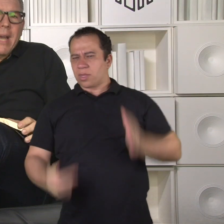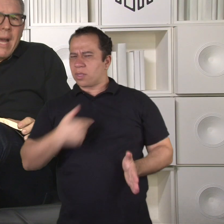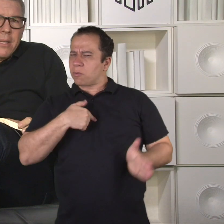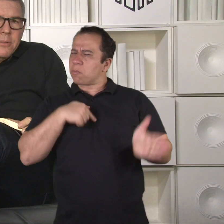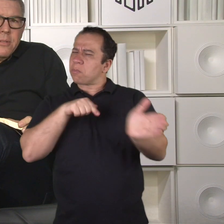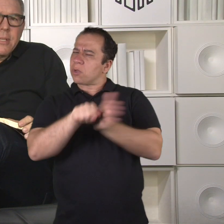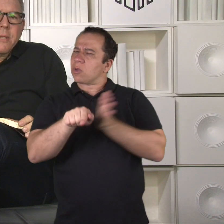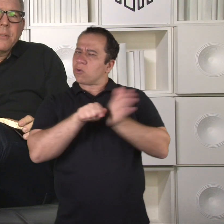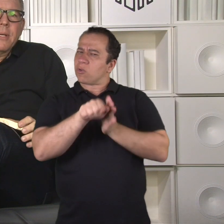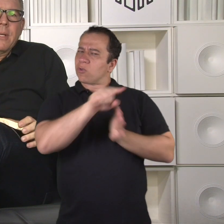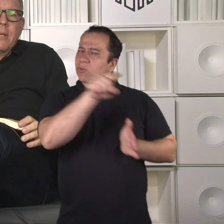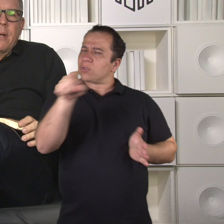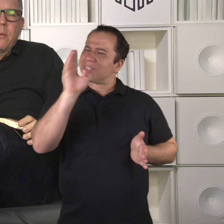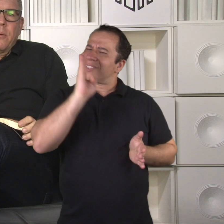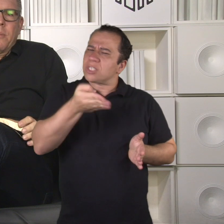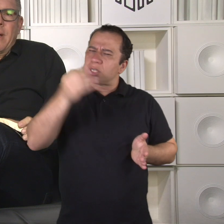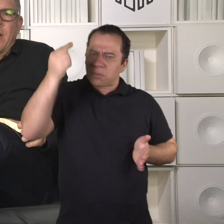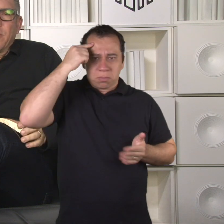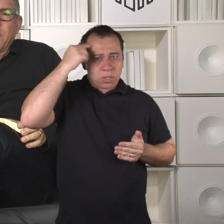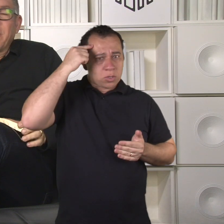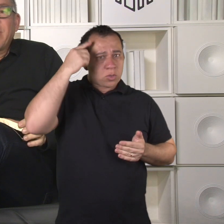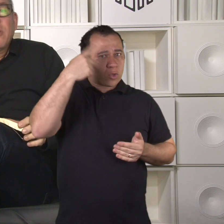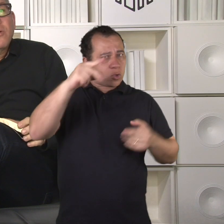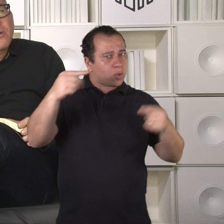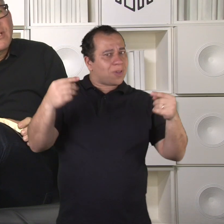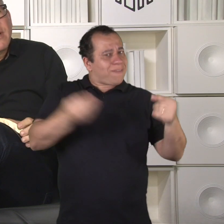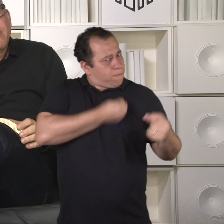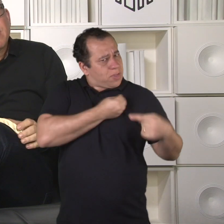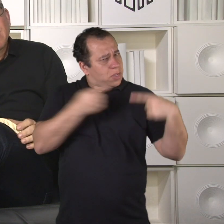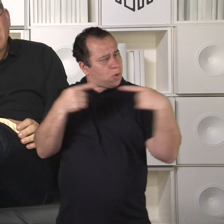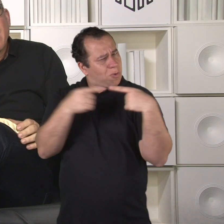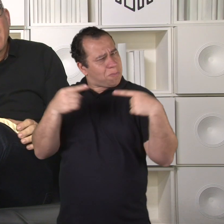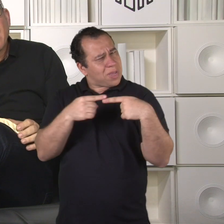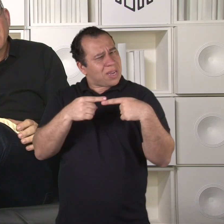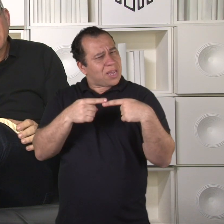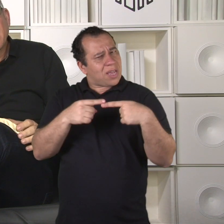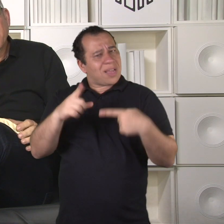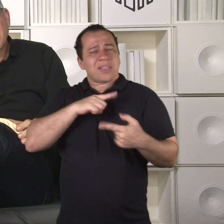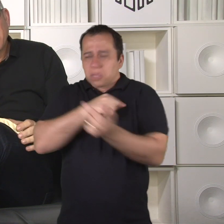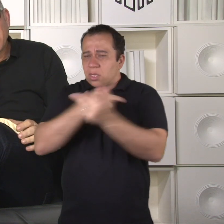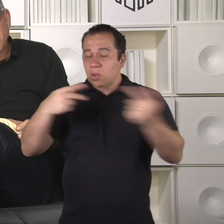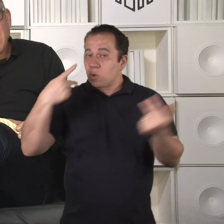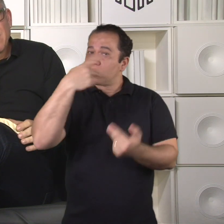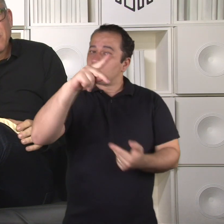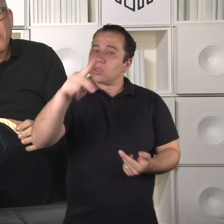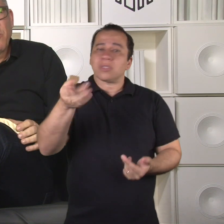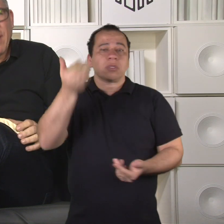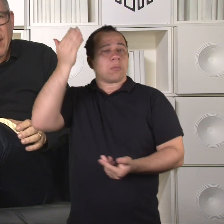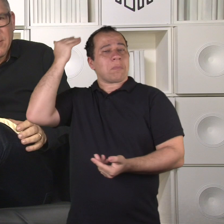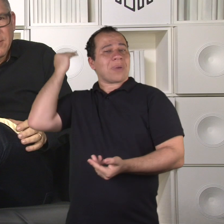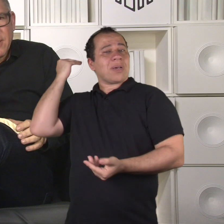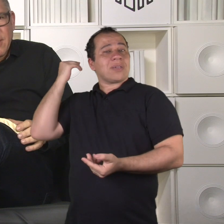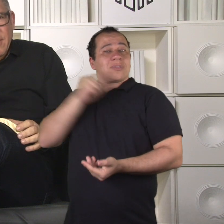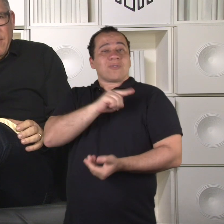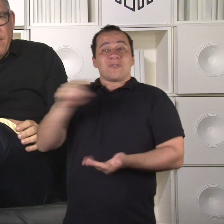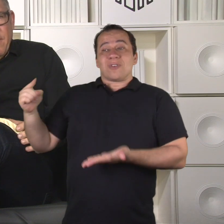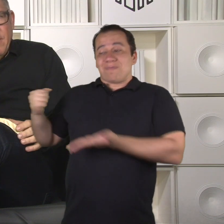algum pecado seu, alguma vergonha que você carrega e que mantém o seu coração